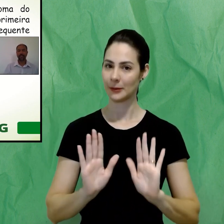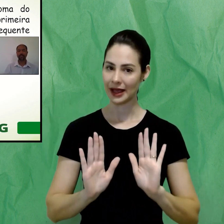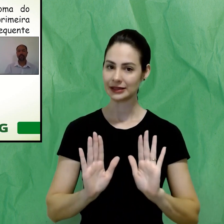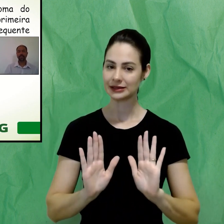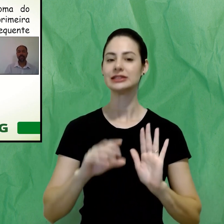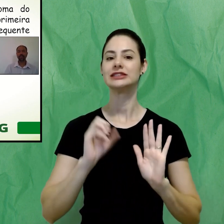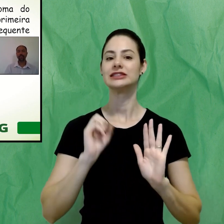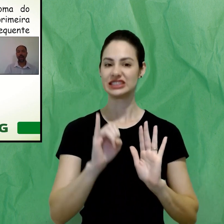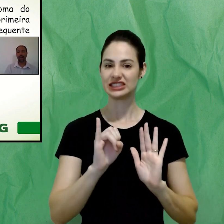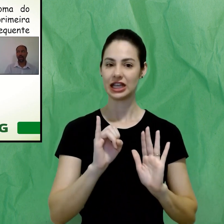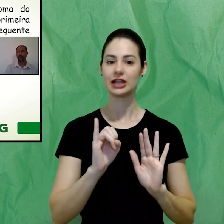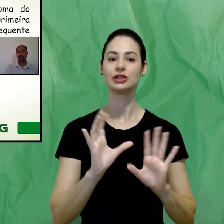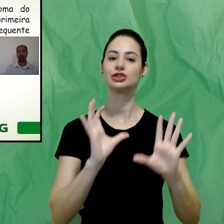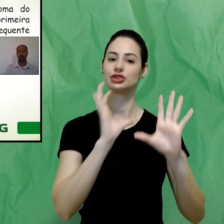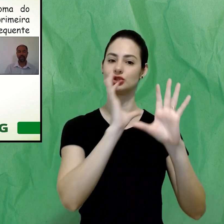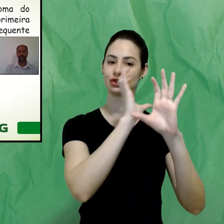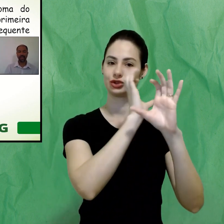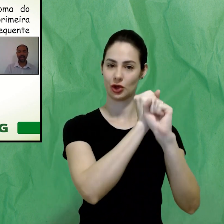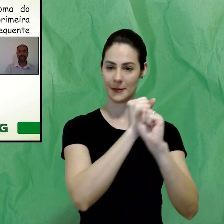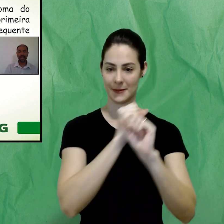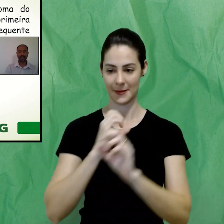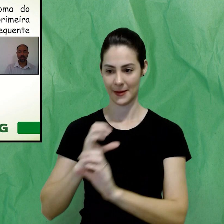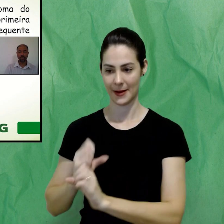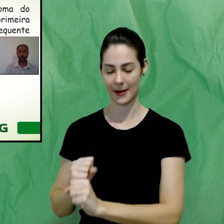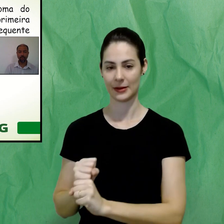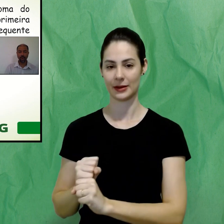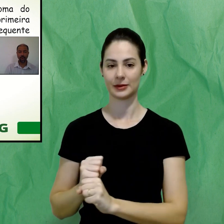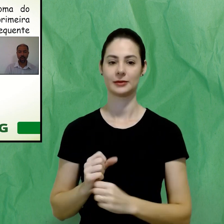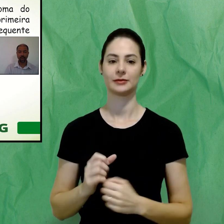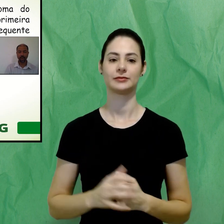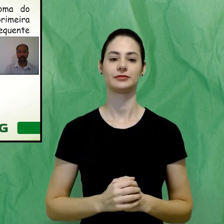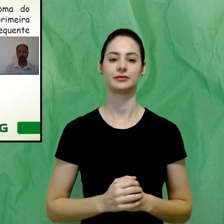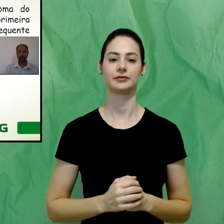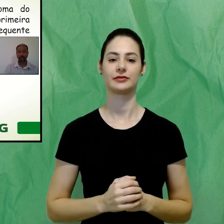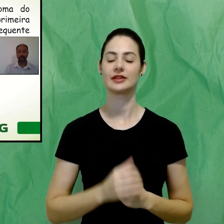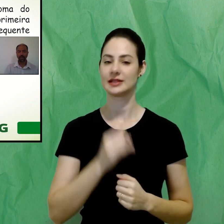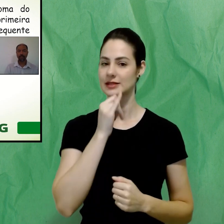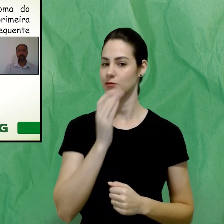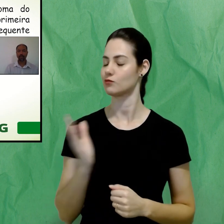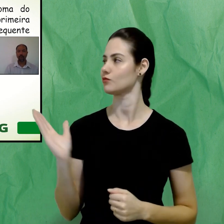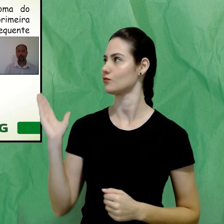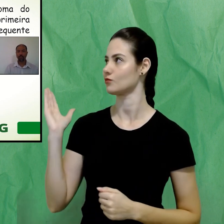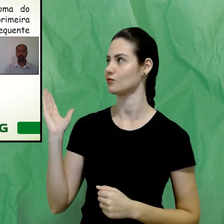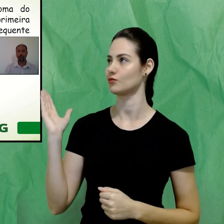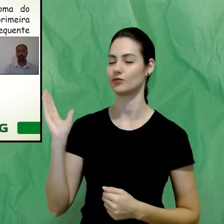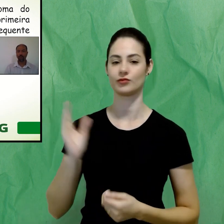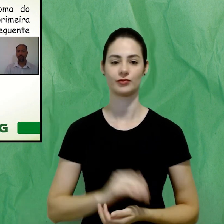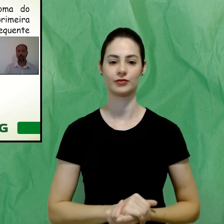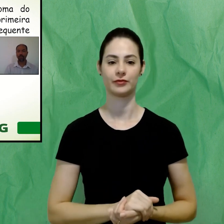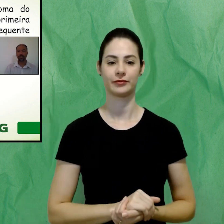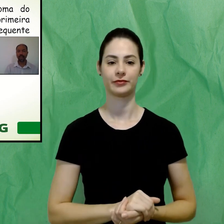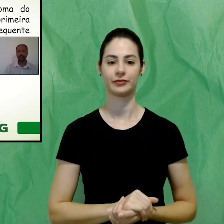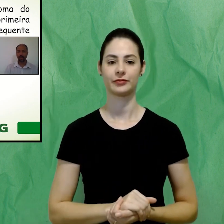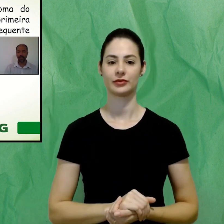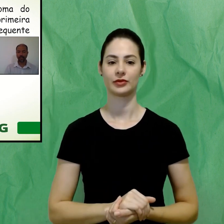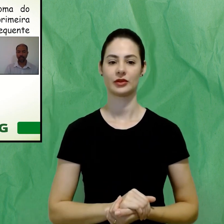que se você somar o antecessor com